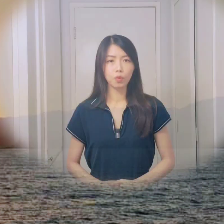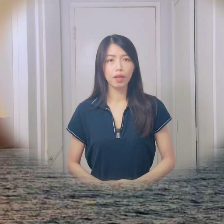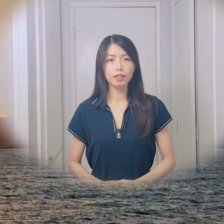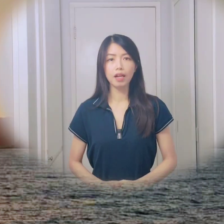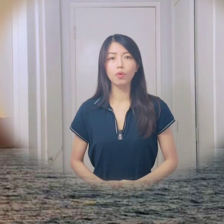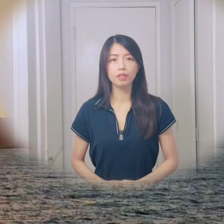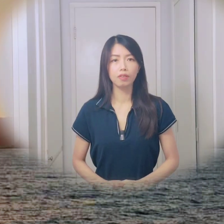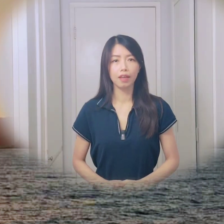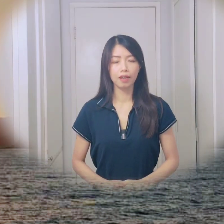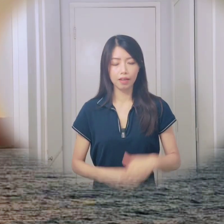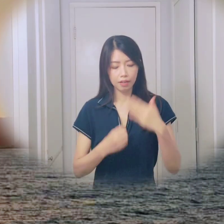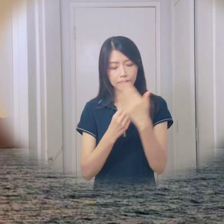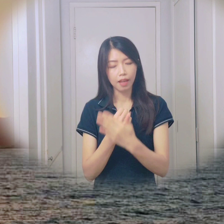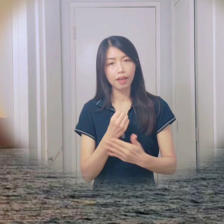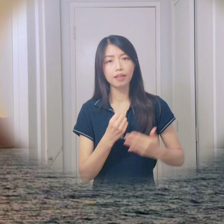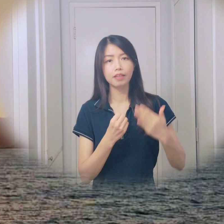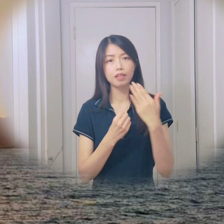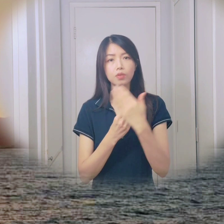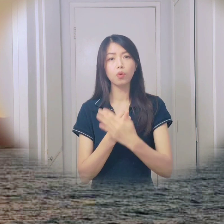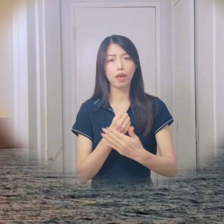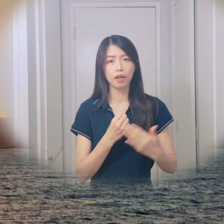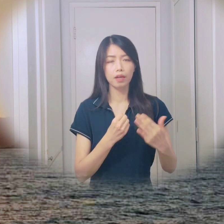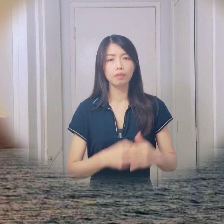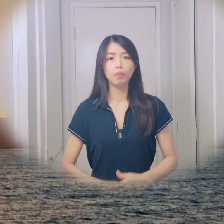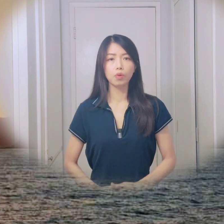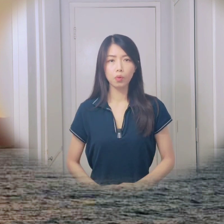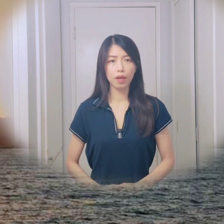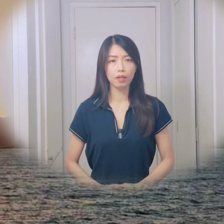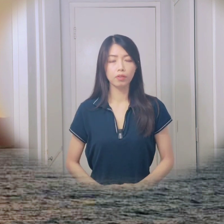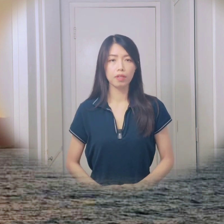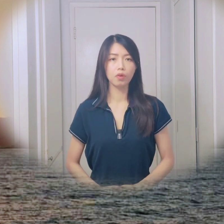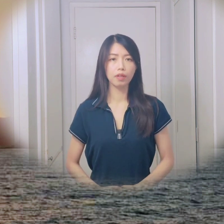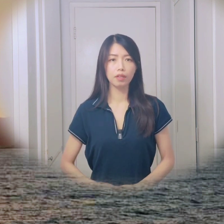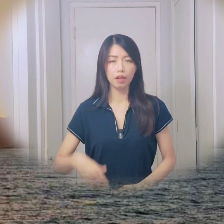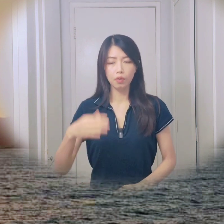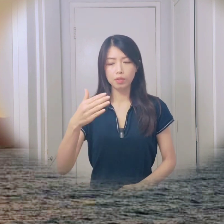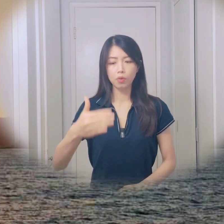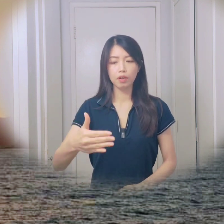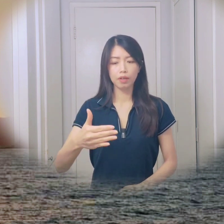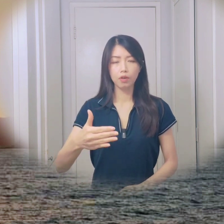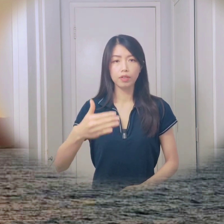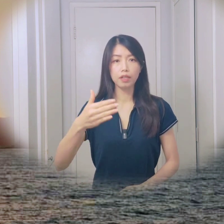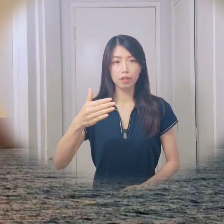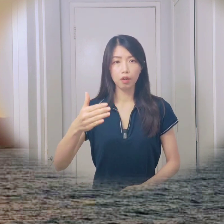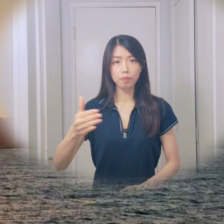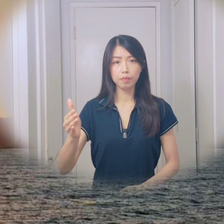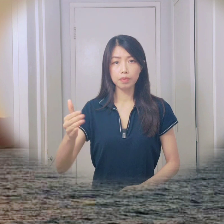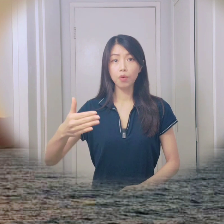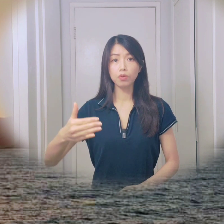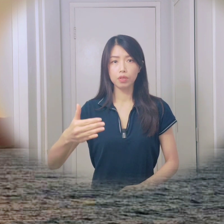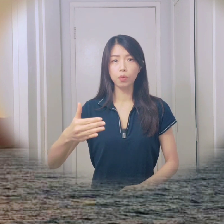은혜 속에 살고 있었네. 은혜 속에, 모모 속에 이런 뜻의 수어는 왼손이 이렇게